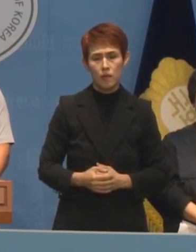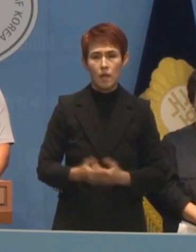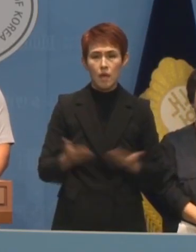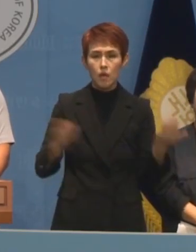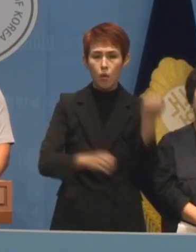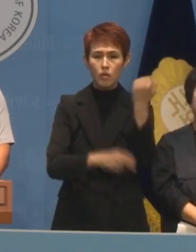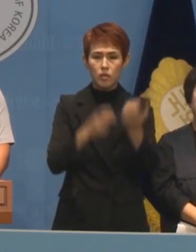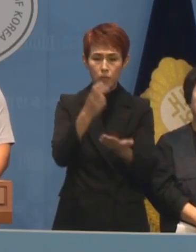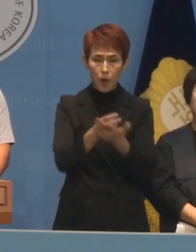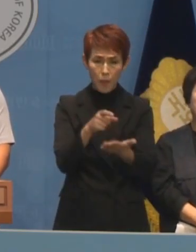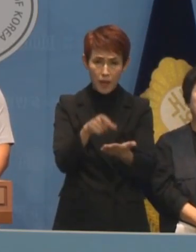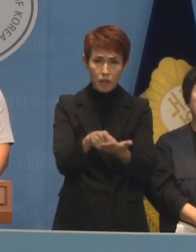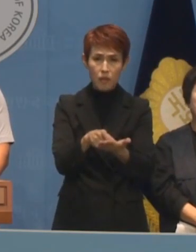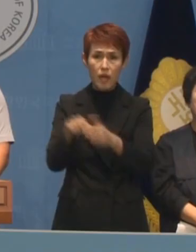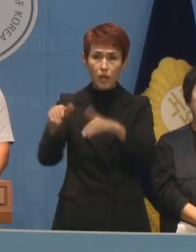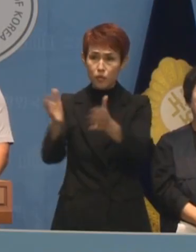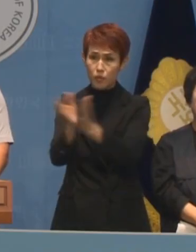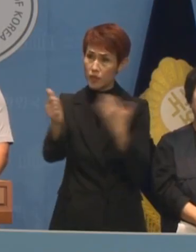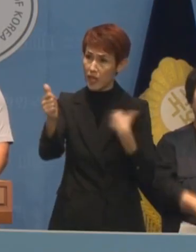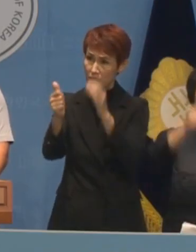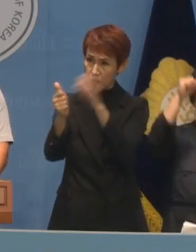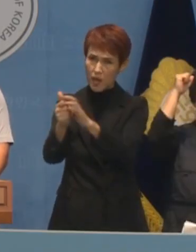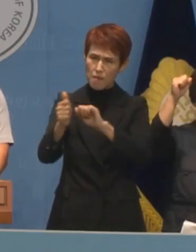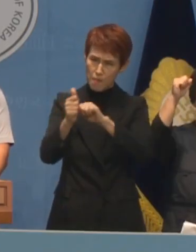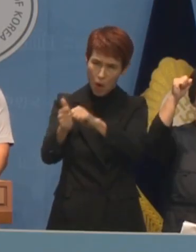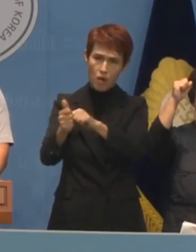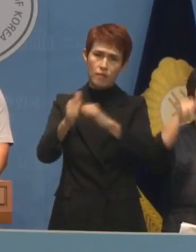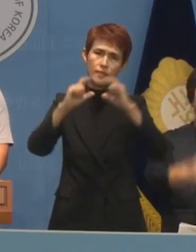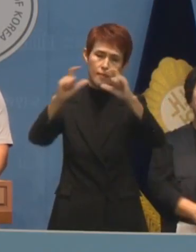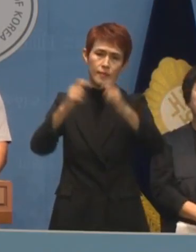근로기준법 위에 있는 해수부 책임자 엄벌하라!